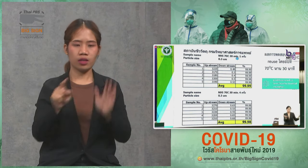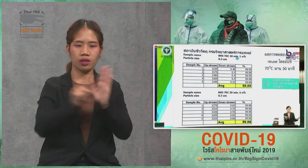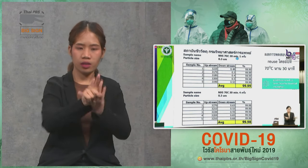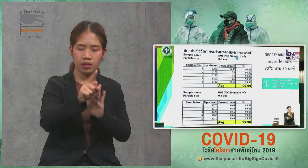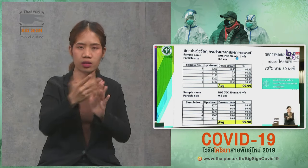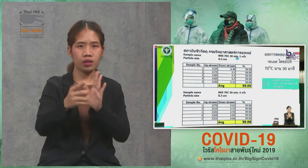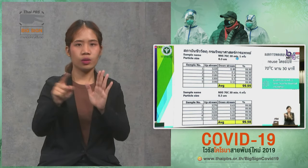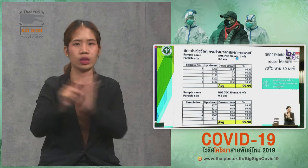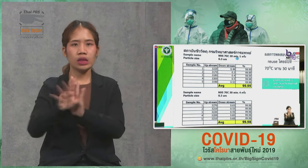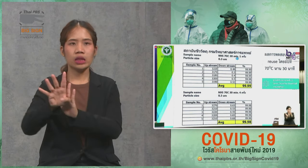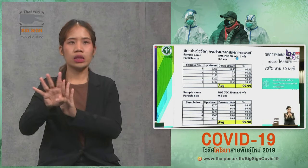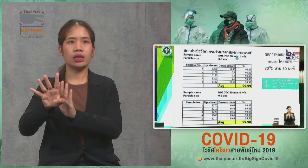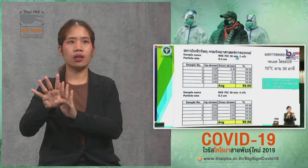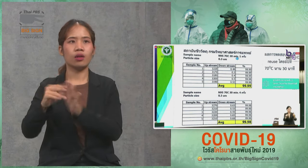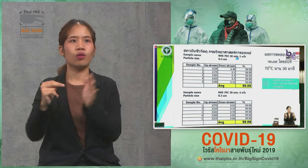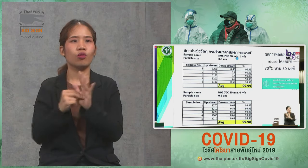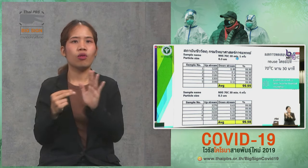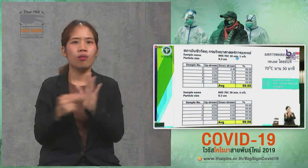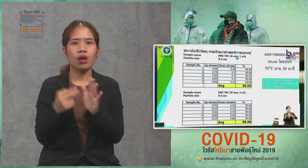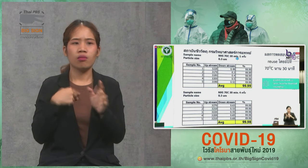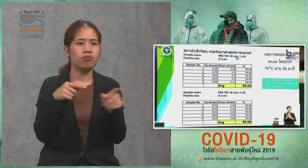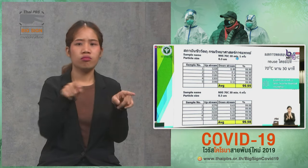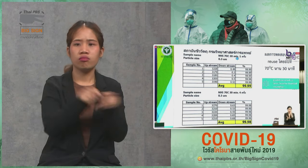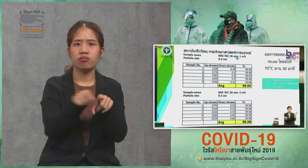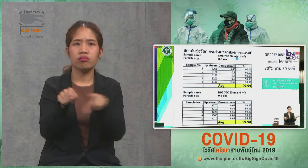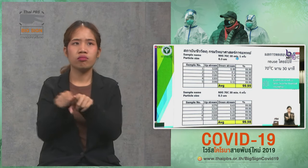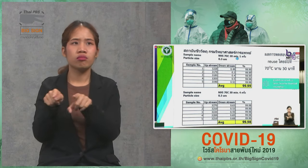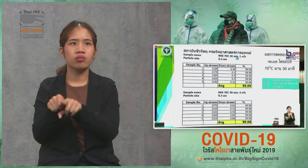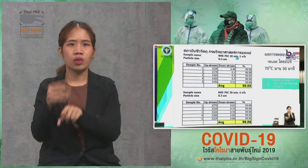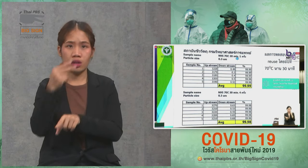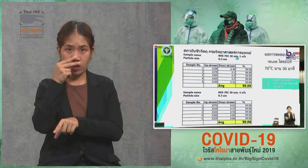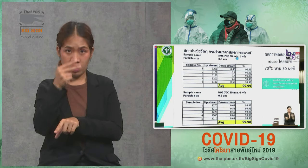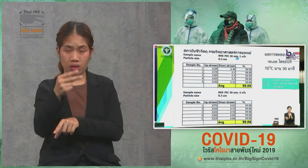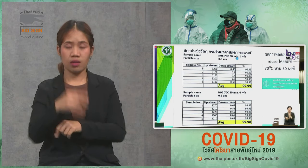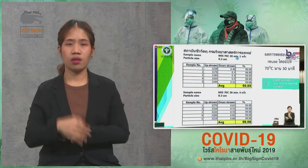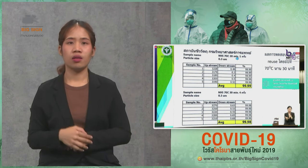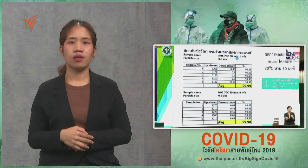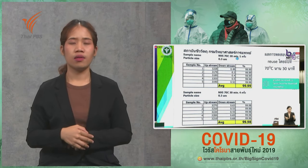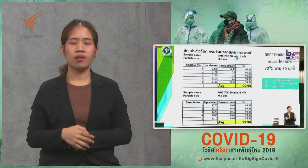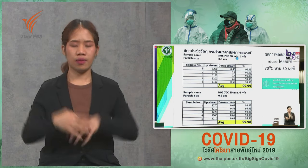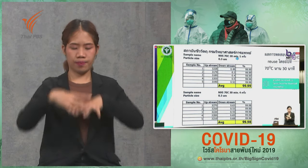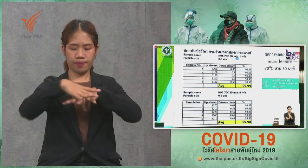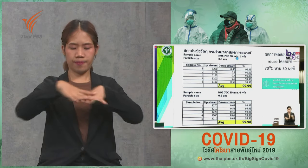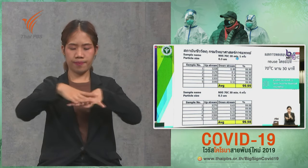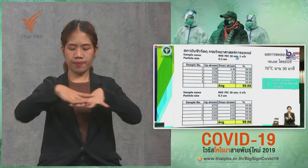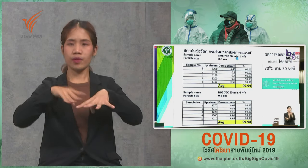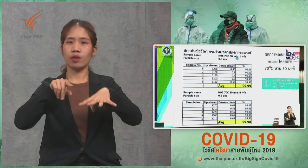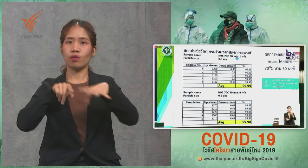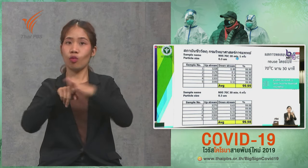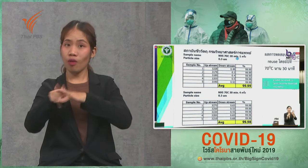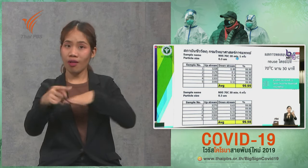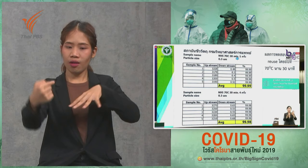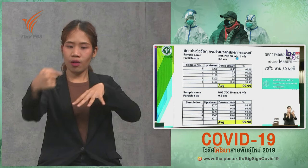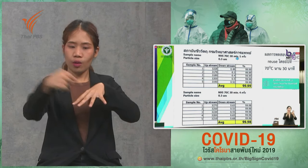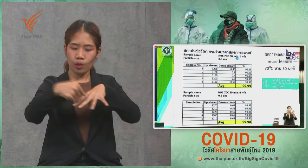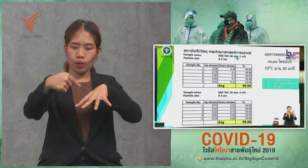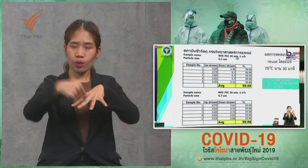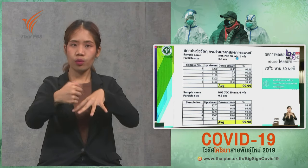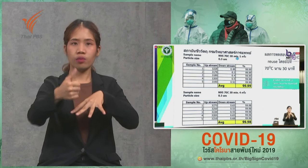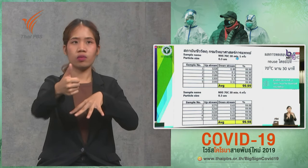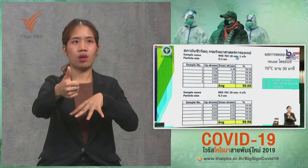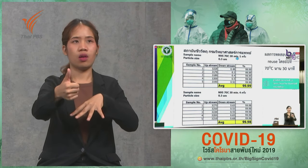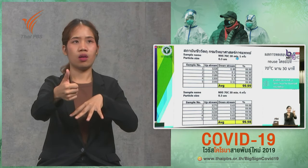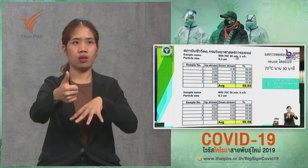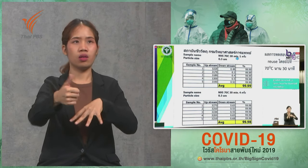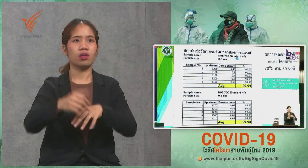ค่ะมันไม่มีแทบจะไม่มีความแตกต่างของการผ่านของอนุภาคก็คืออยู่ที่ 99.99 เมื่อเราอบครั้งเดียวซึ่